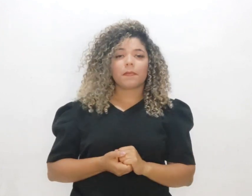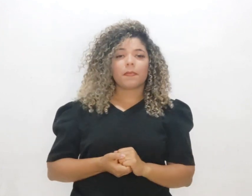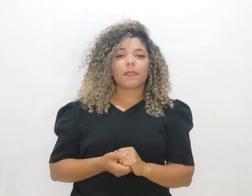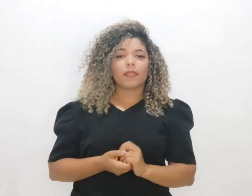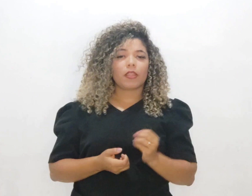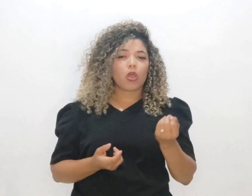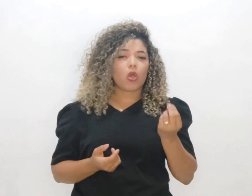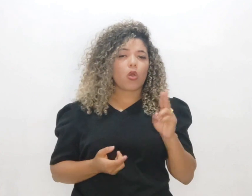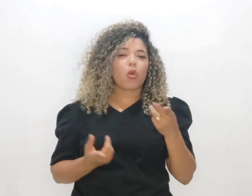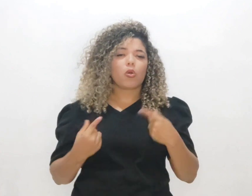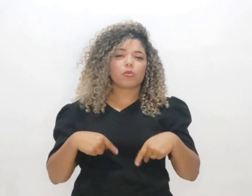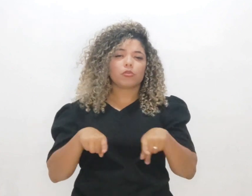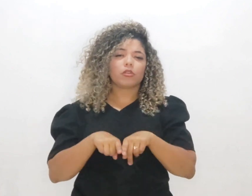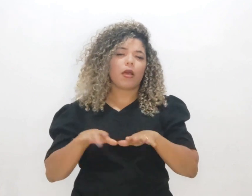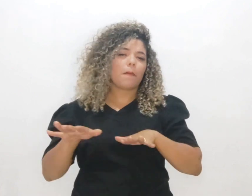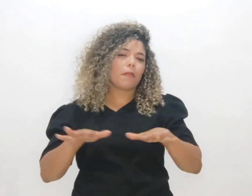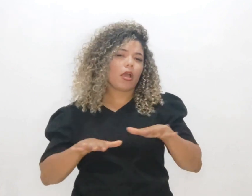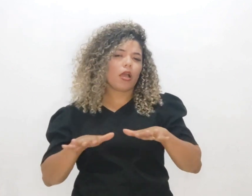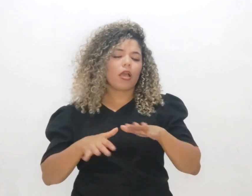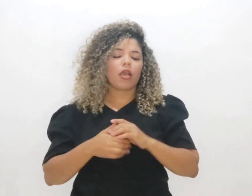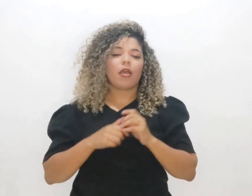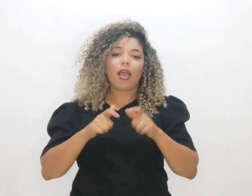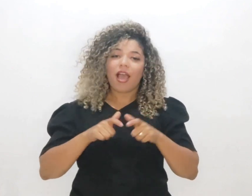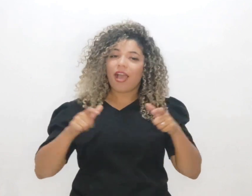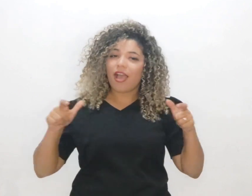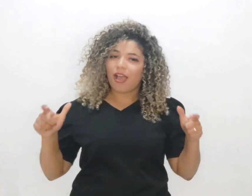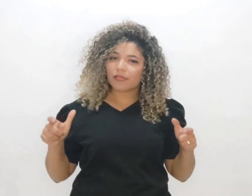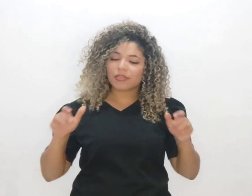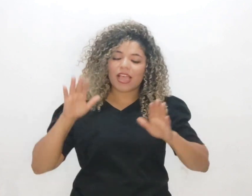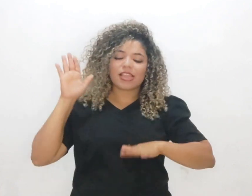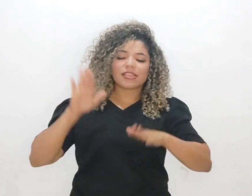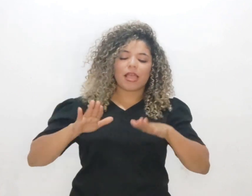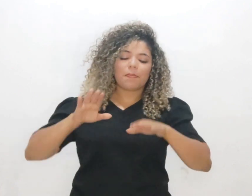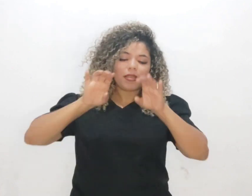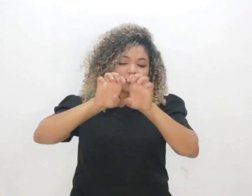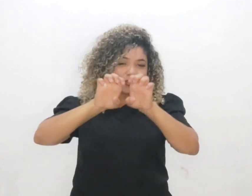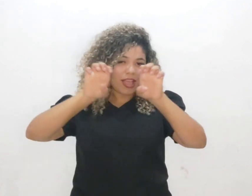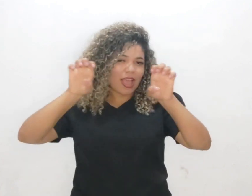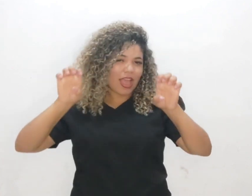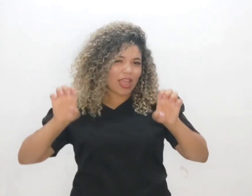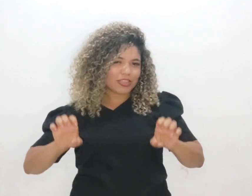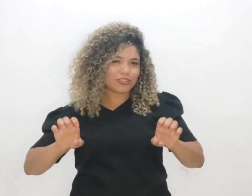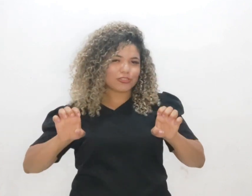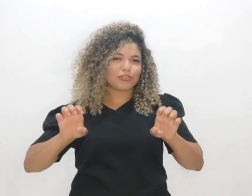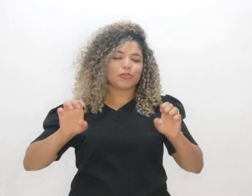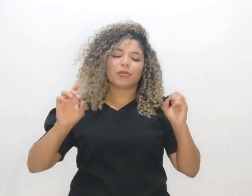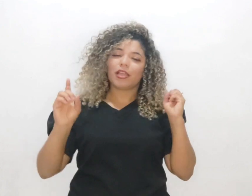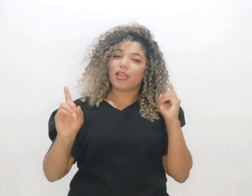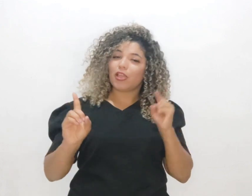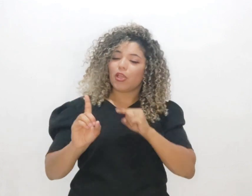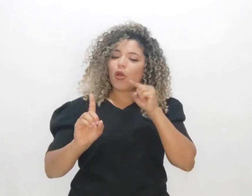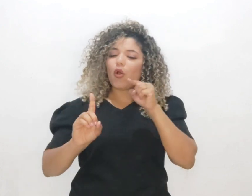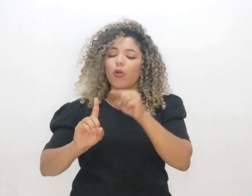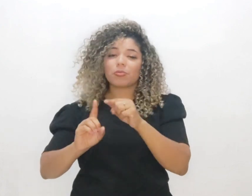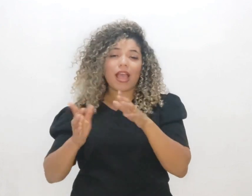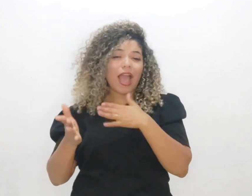também um movimento aumentado, dependendo da estrutura ou do objetivo. Muitas vezes o motor acoplado